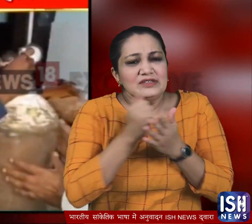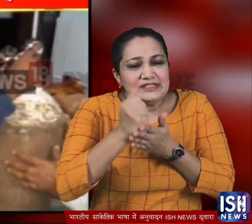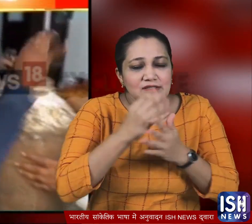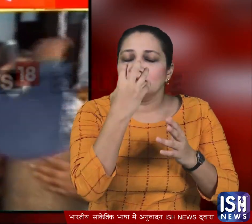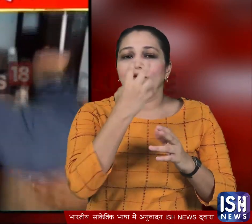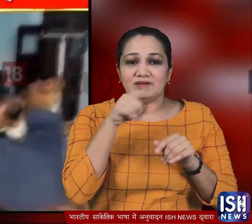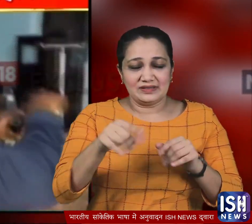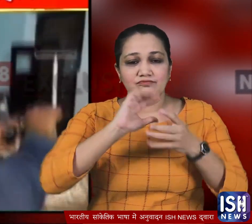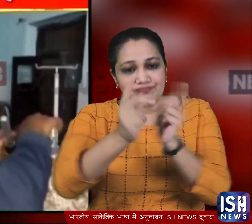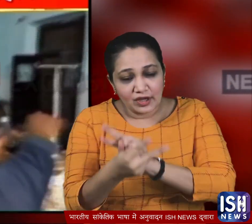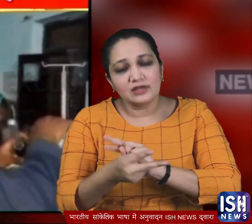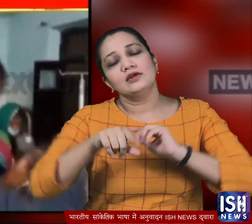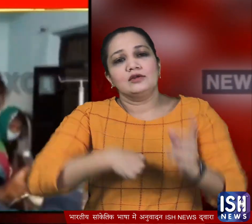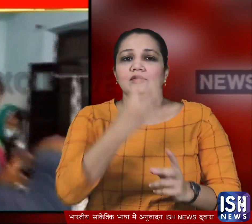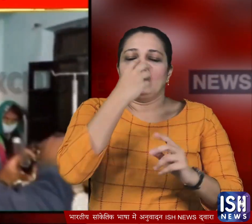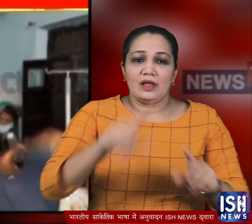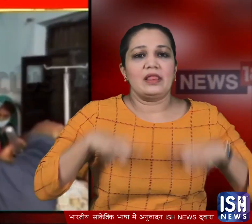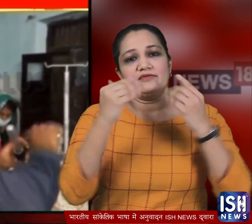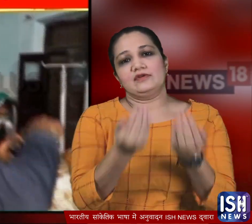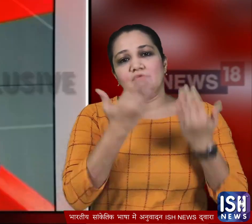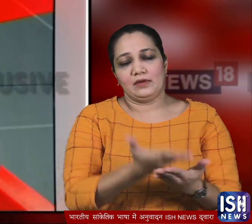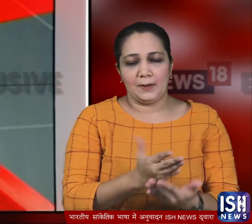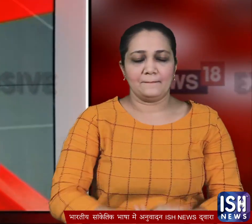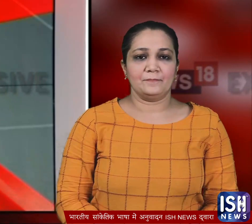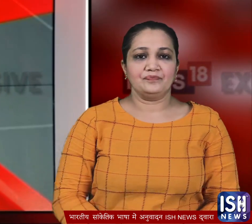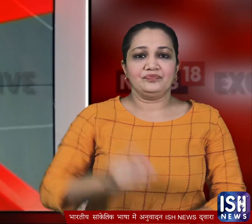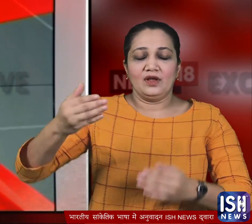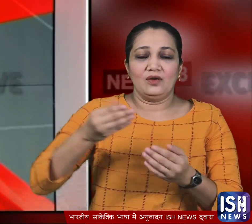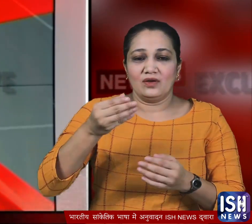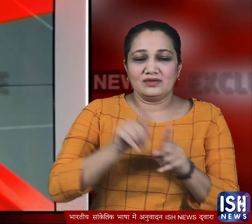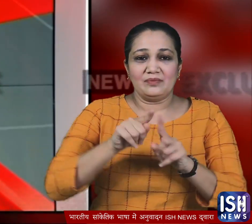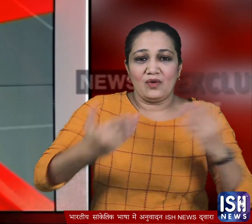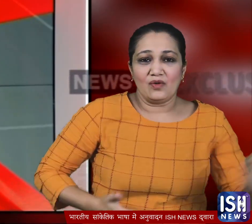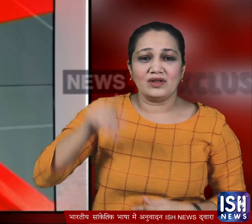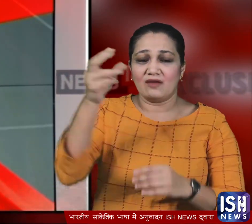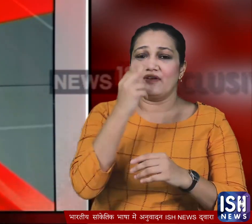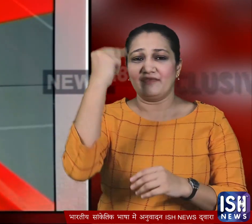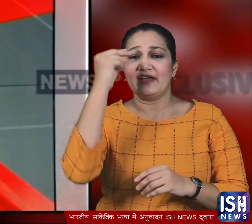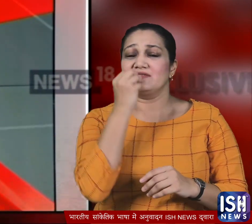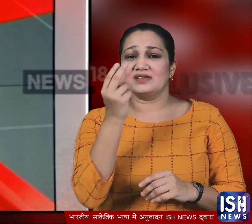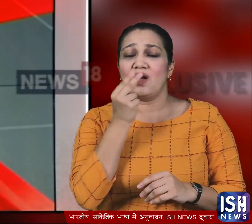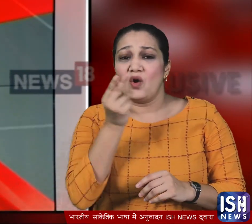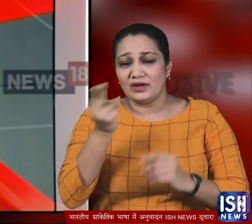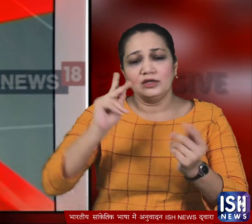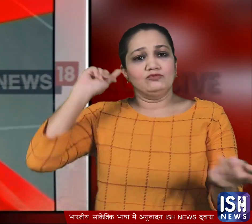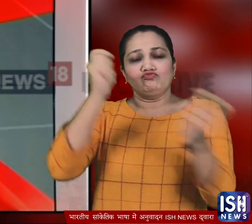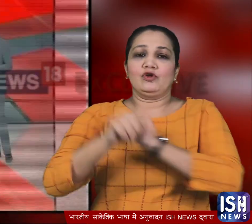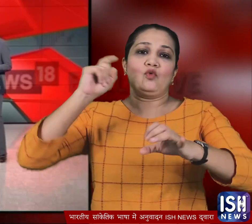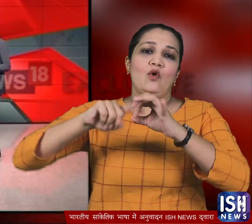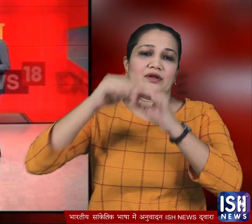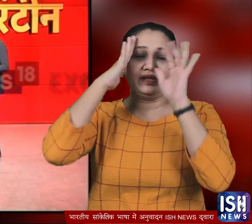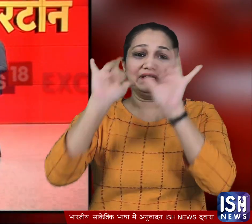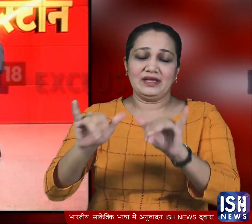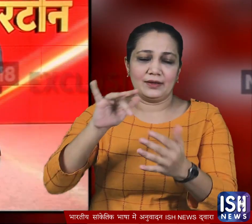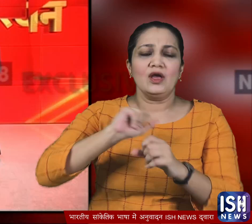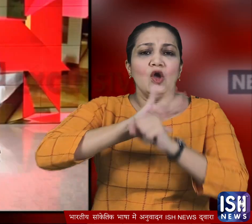तरह ऑक्सीजन सिलेंडर को बदला और अपने पिता की जान बचाई। कोलकाता में एक 5 सितारा होटल को क्वारंटीन सेंटर में तब्दील कर दिया गया। यहां